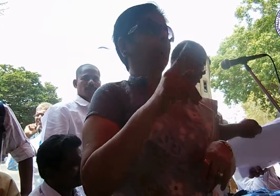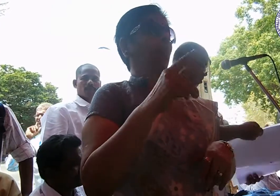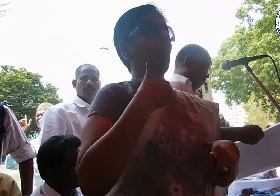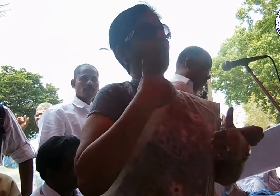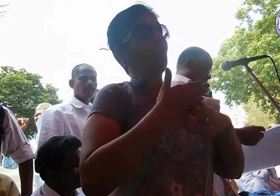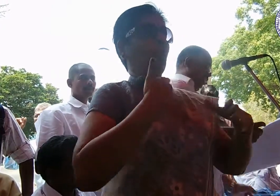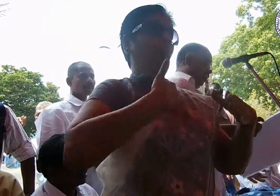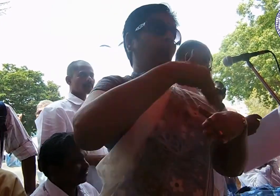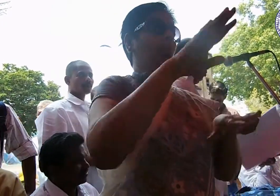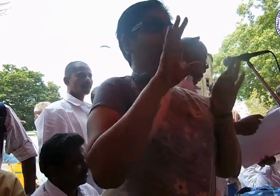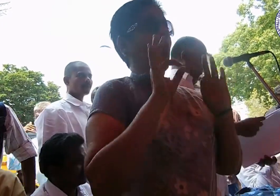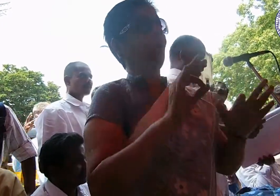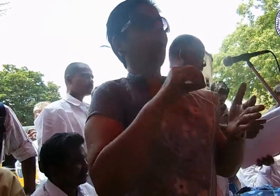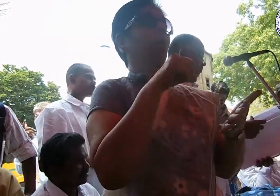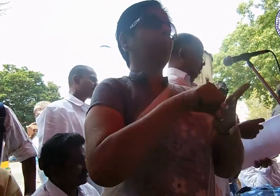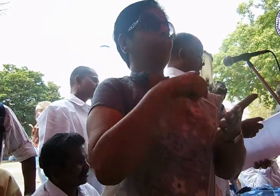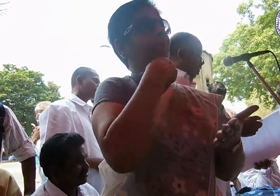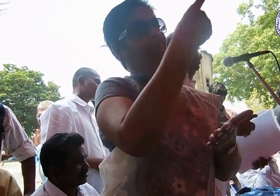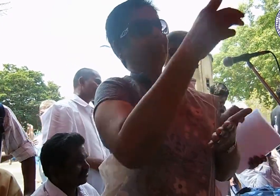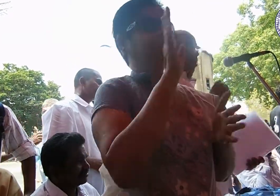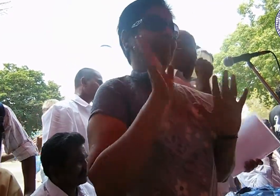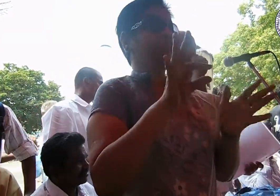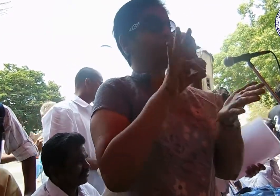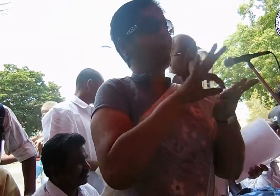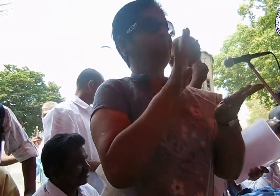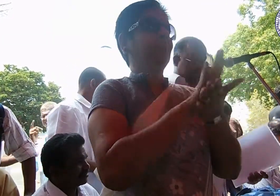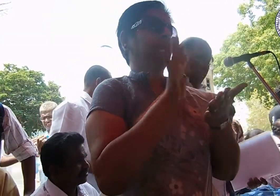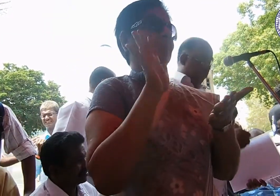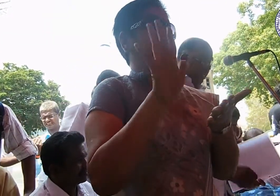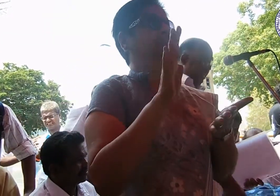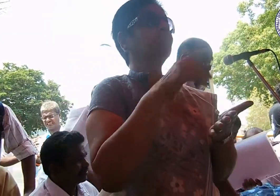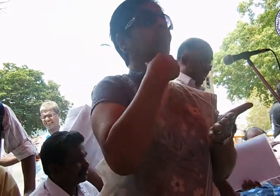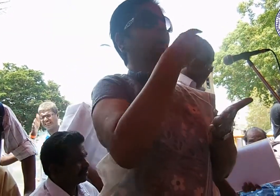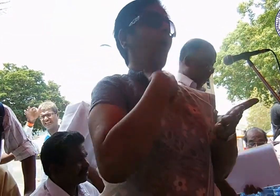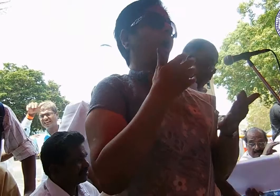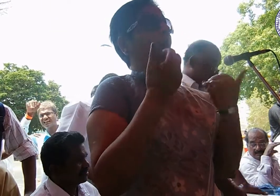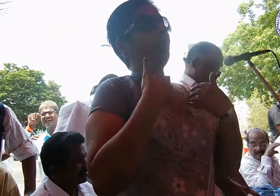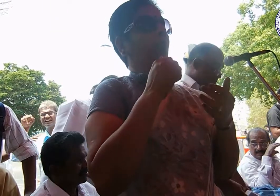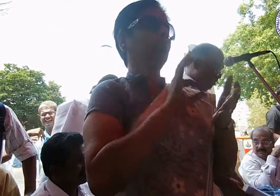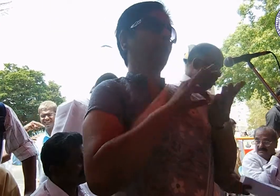அமல்படுத்துகிறோம் மதிக்கிறோம்னு சொல்லியிருக்கிறீங்க என்ன சொல்லியிருக்கிறீங்க